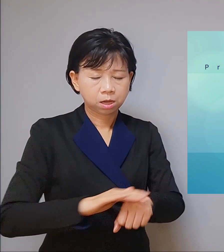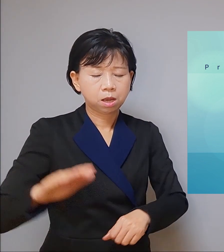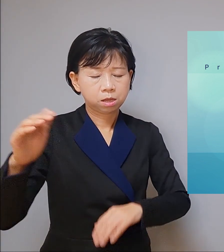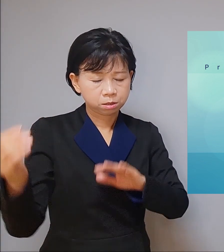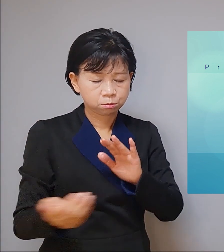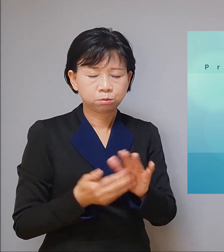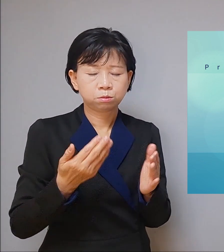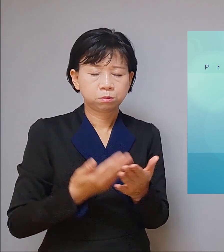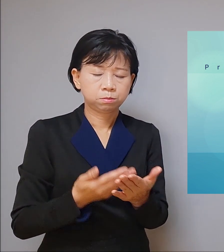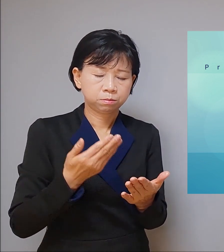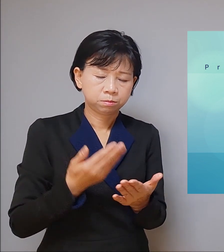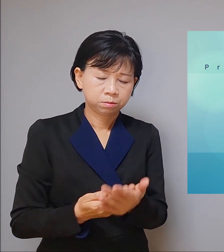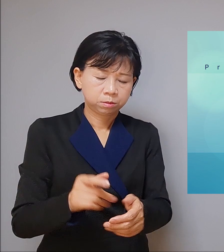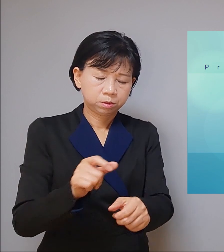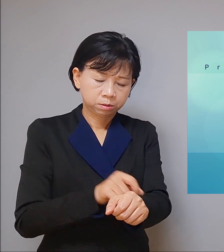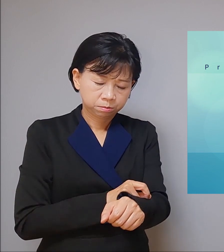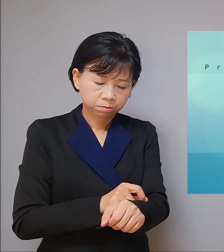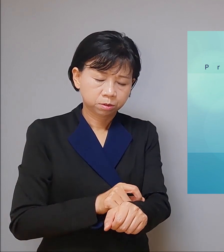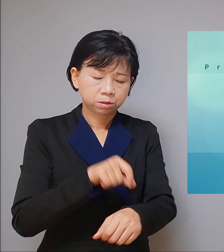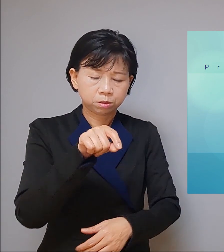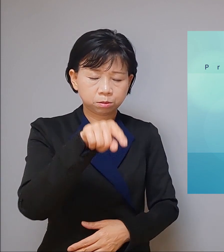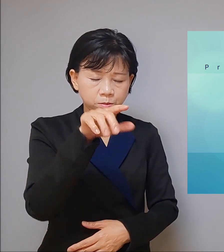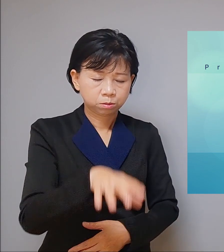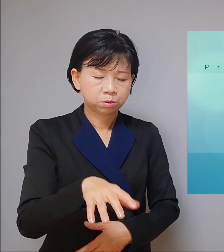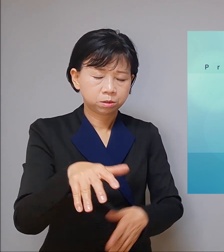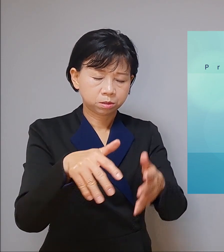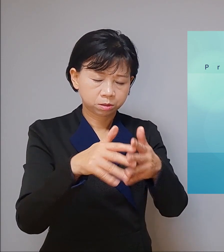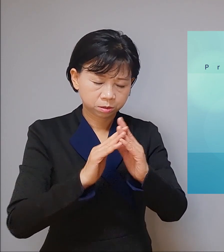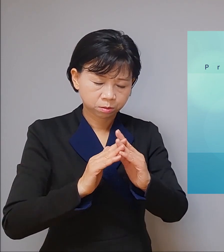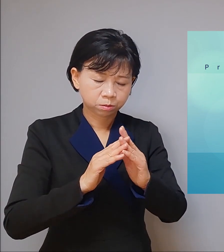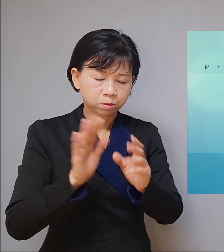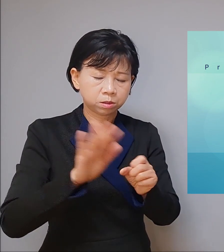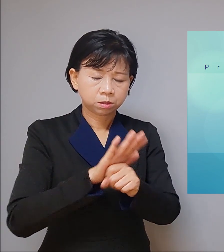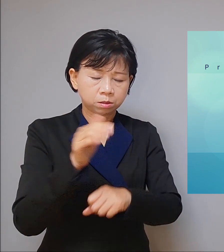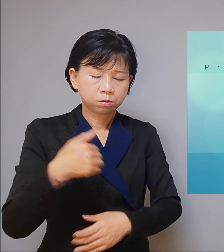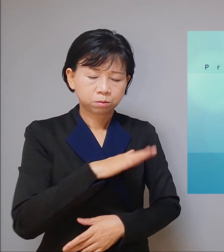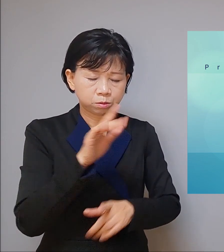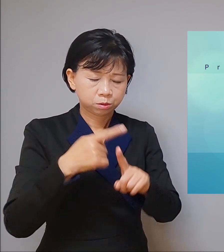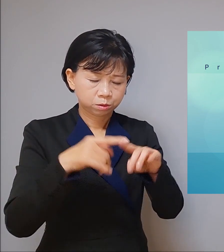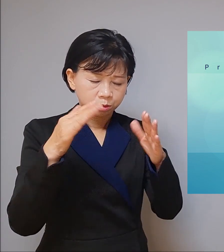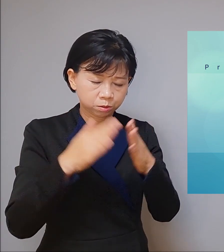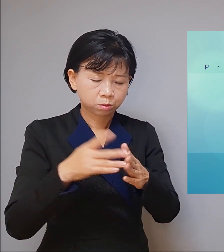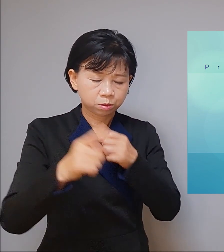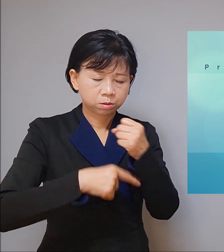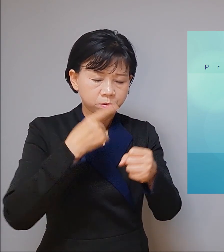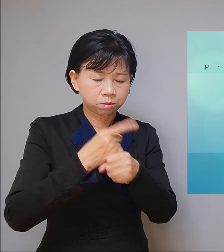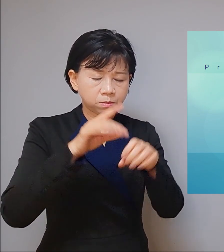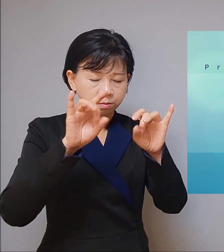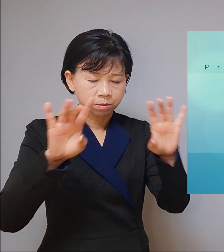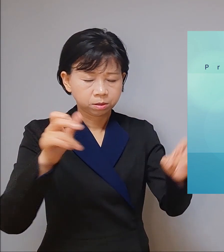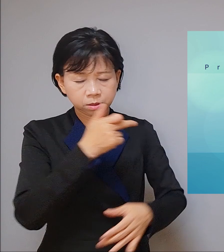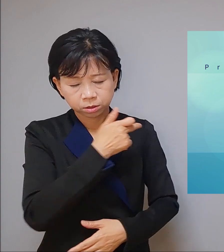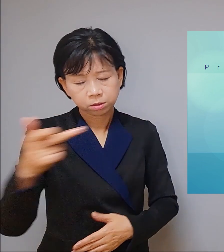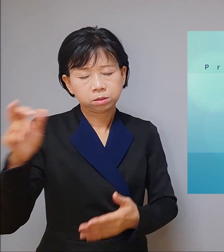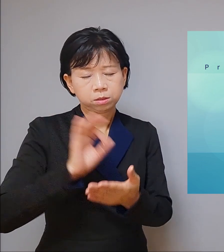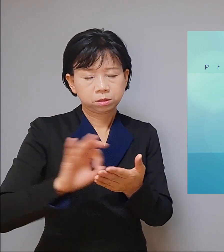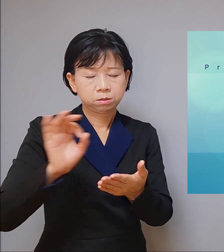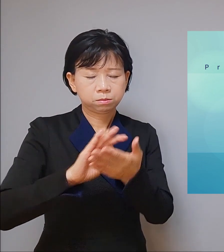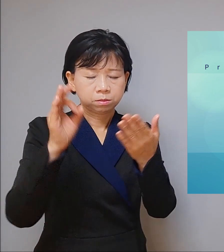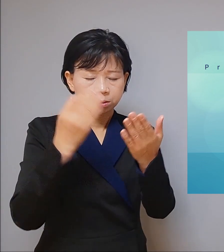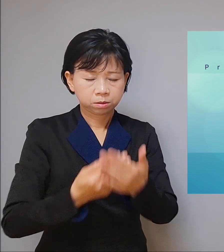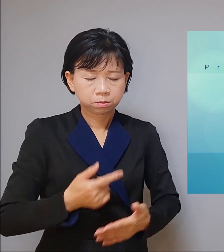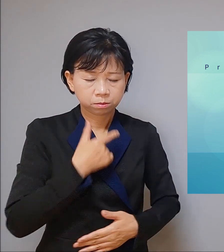감당하게 하옵소서. 특별히 이곳에 세우신 사랑하는 우리 교회가 때마다 크게 쓰임받길